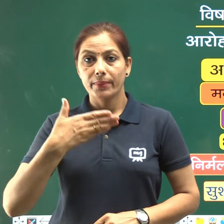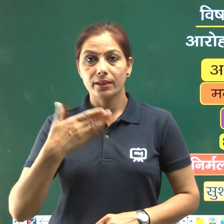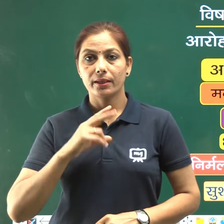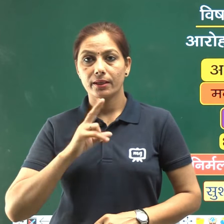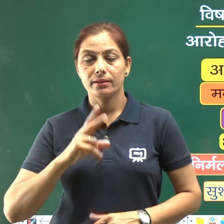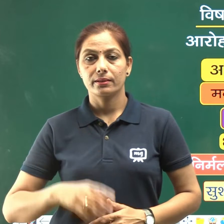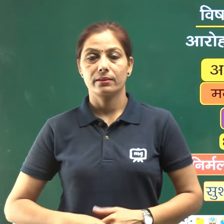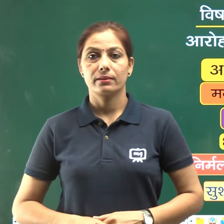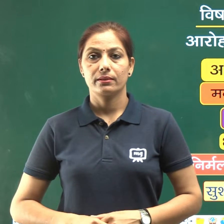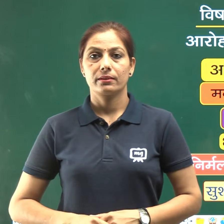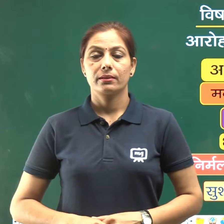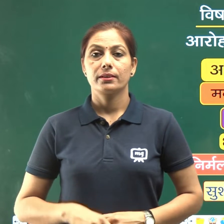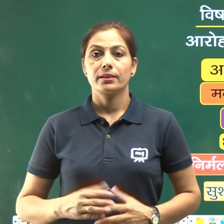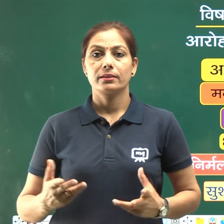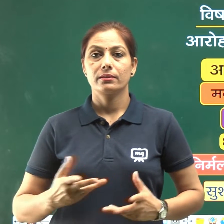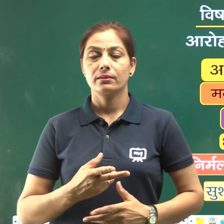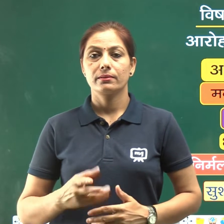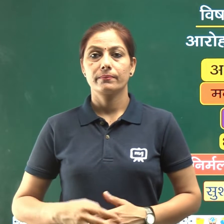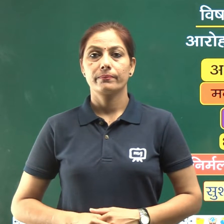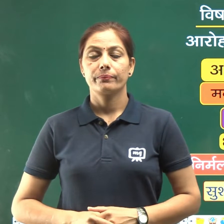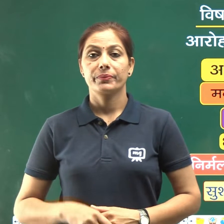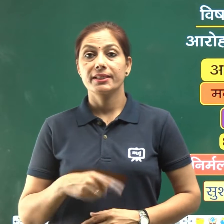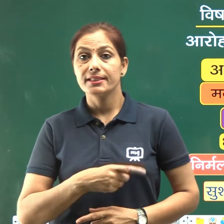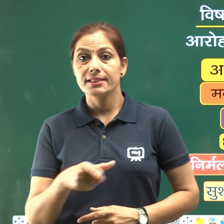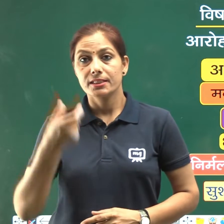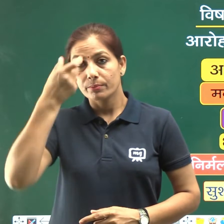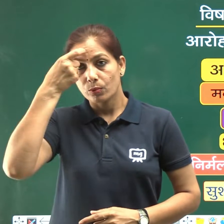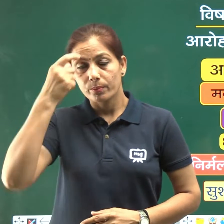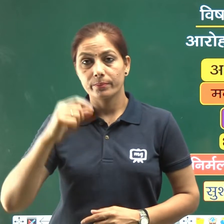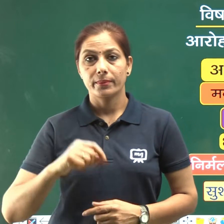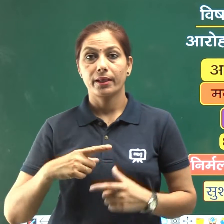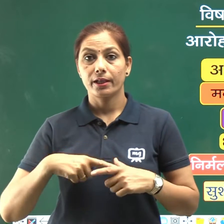कि यदि किसी भी समस्या के खिलाफ